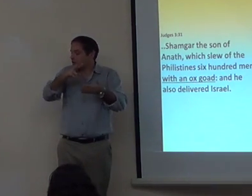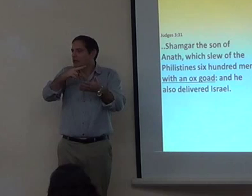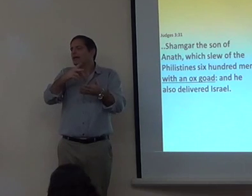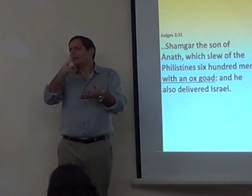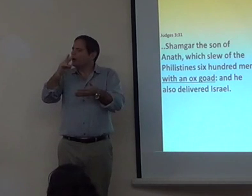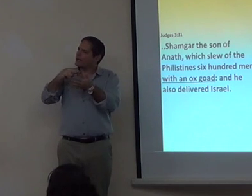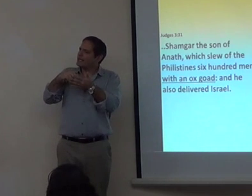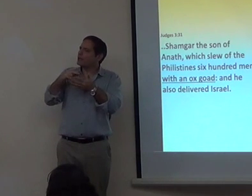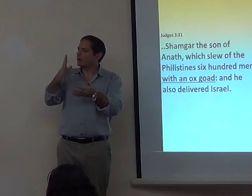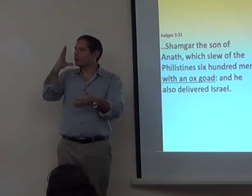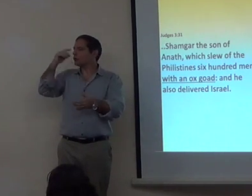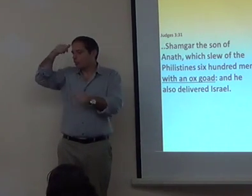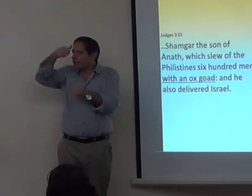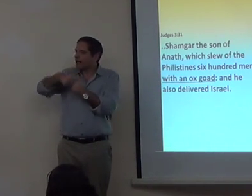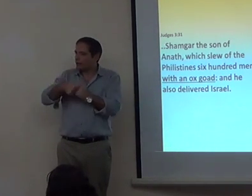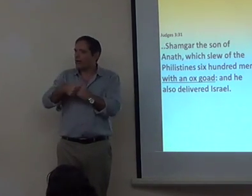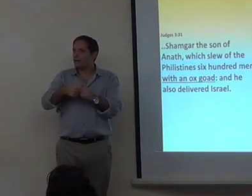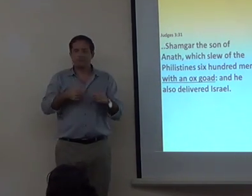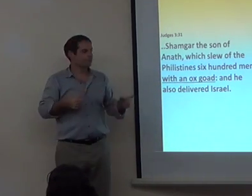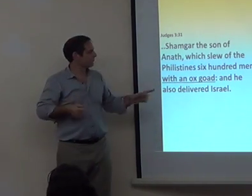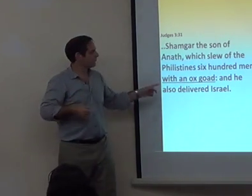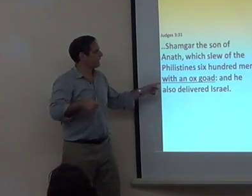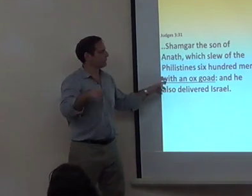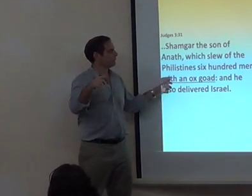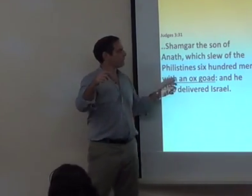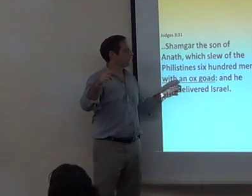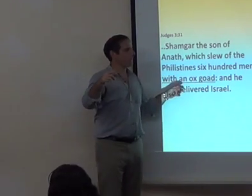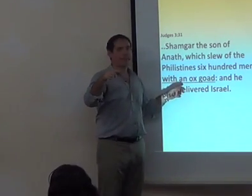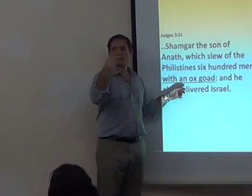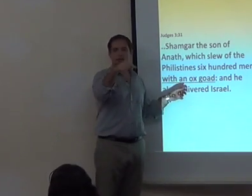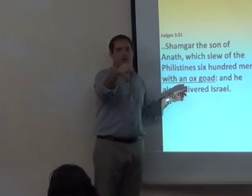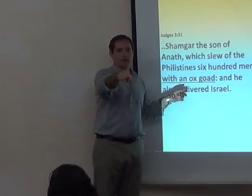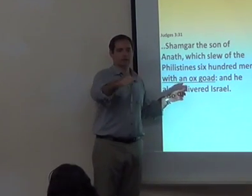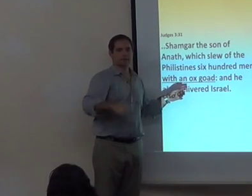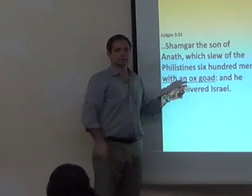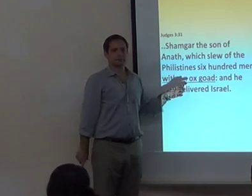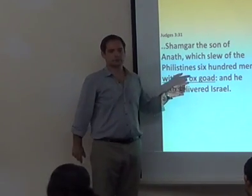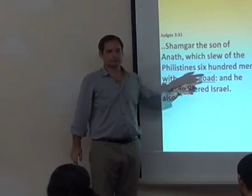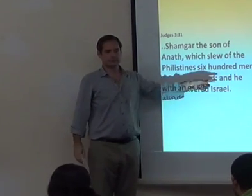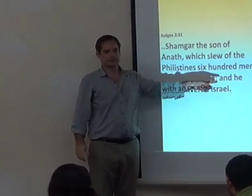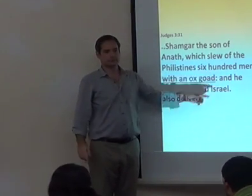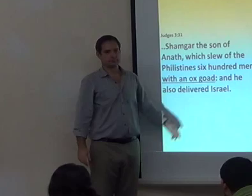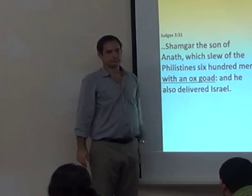yo lo había leído, pero no me recordaba. Mira, dale un clic.